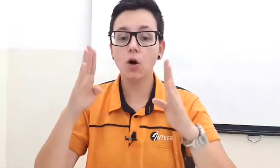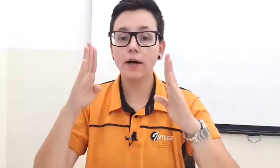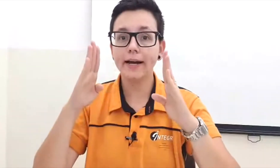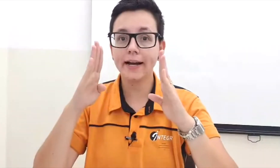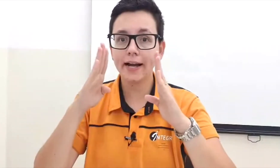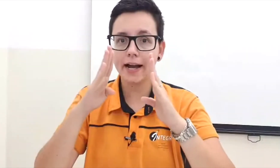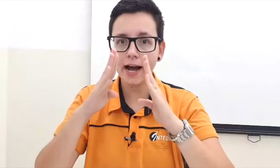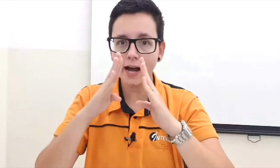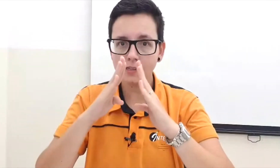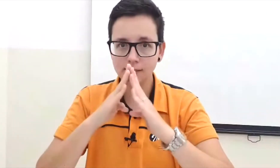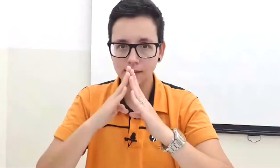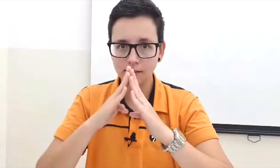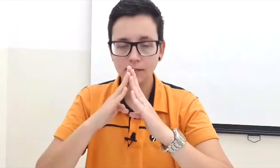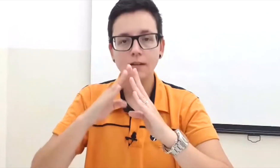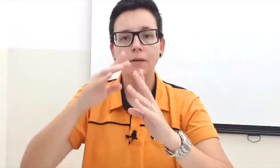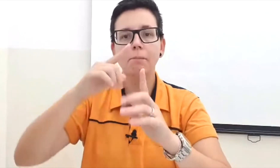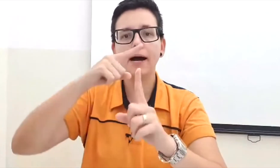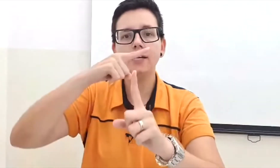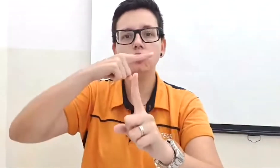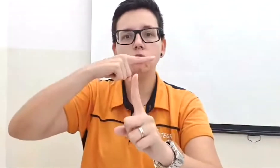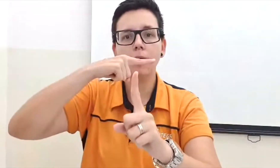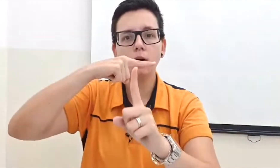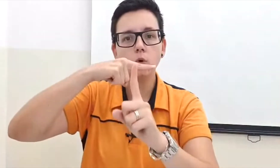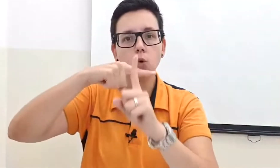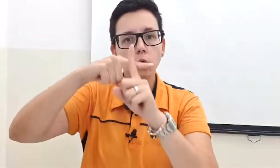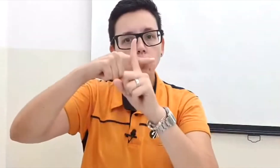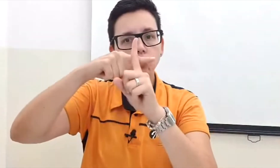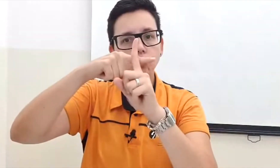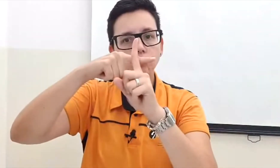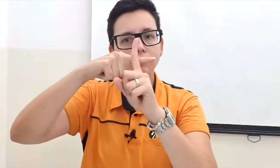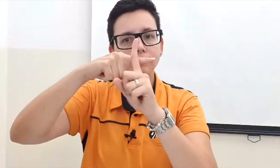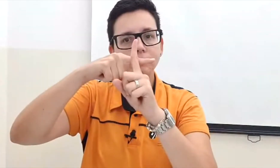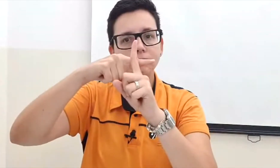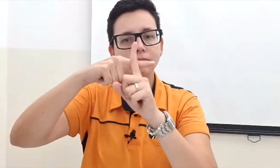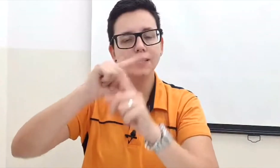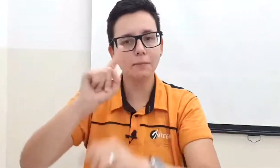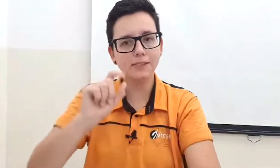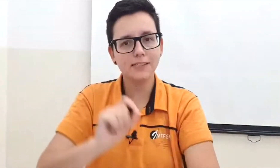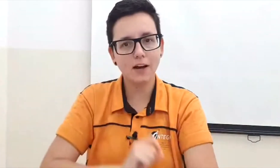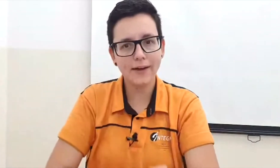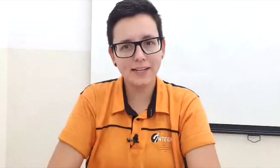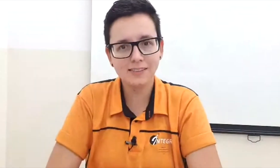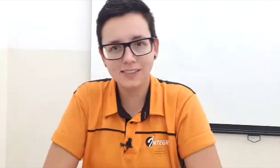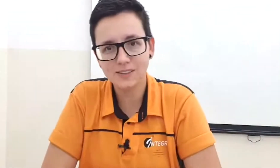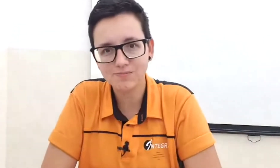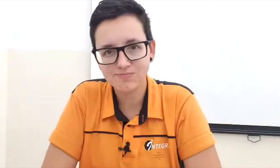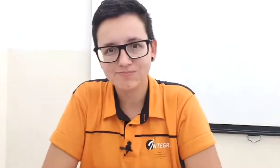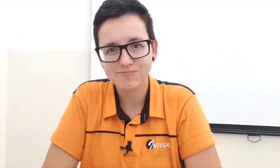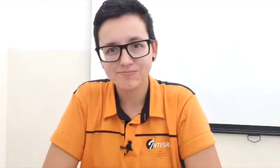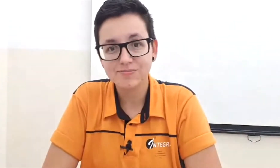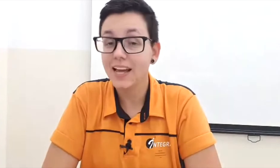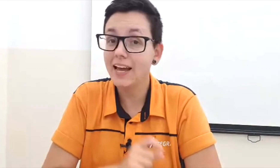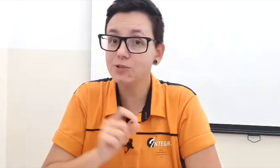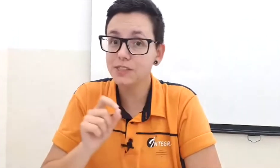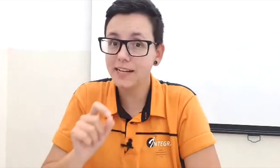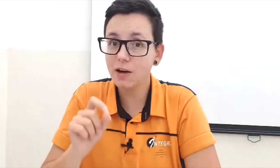agora casa mais uma cruz. Sabe que sinal é esse? É o sinal